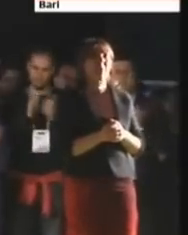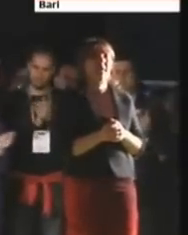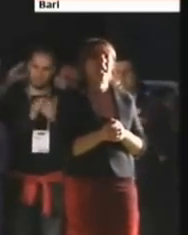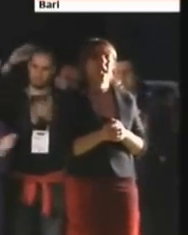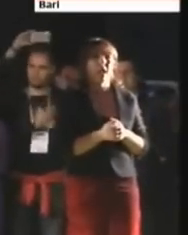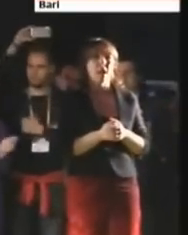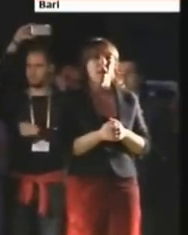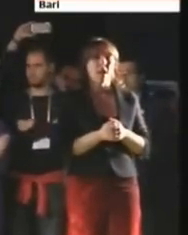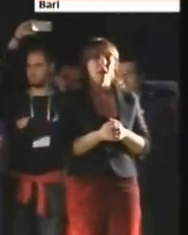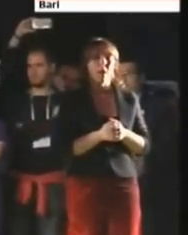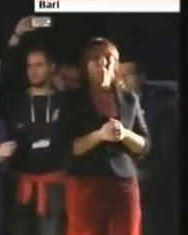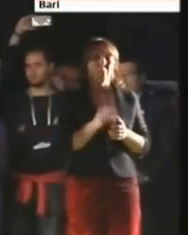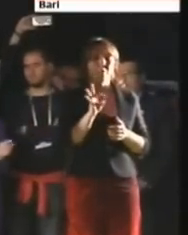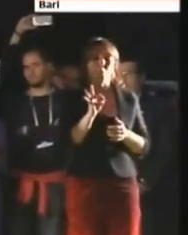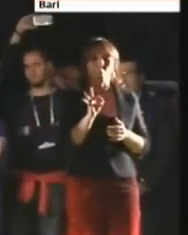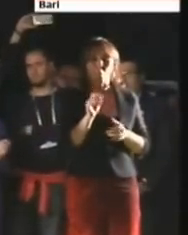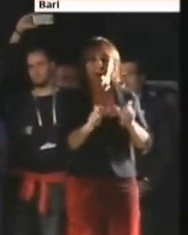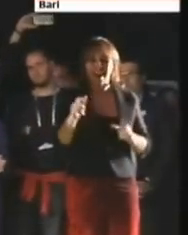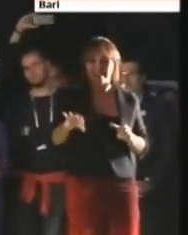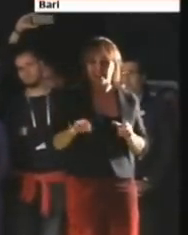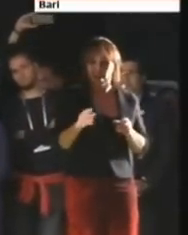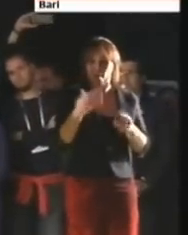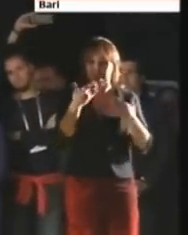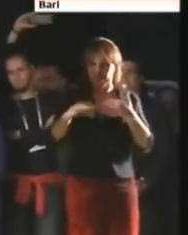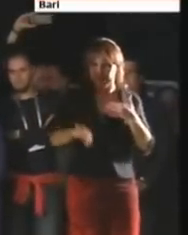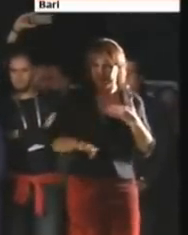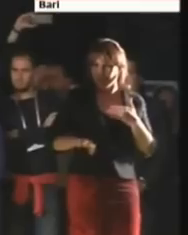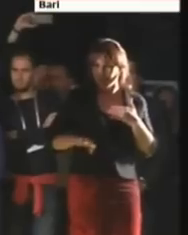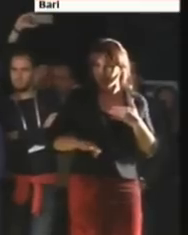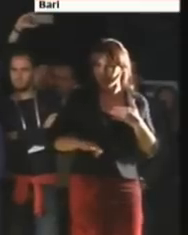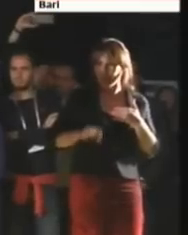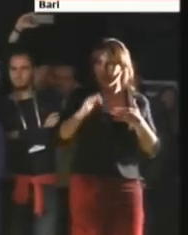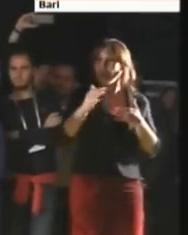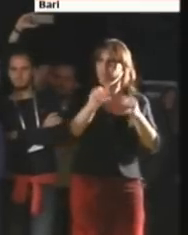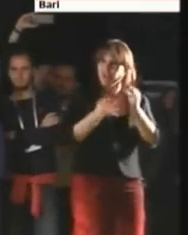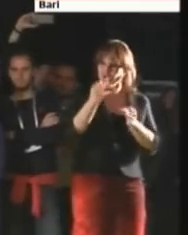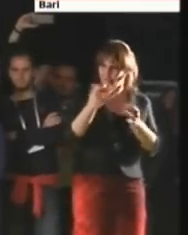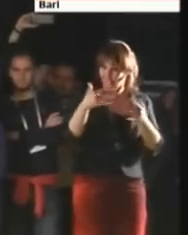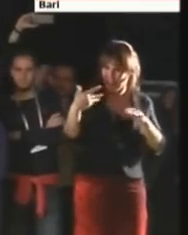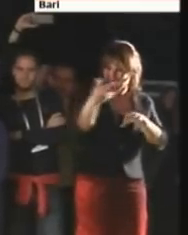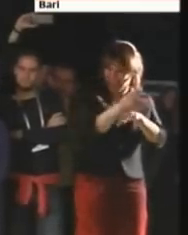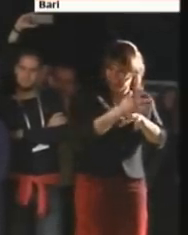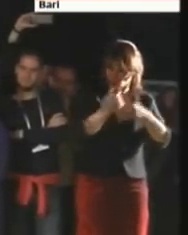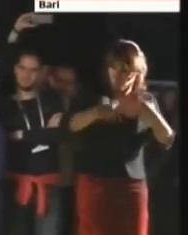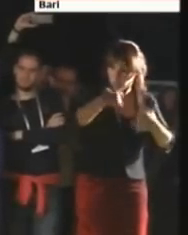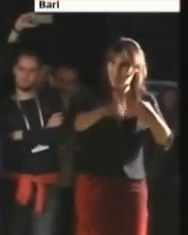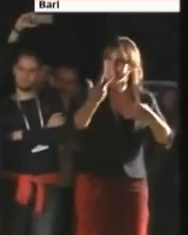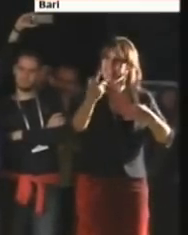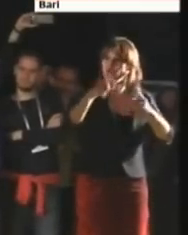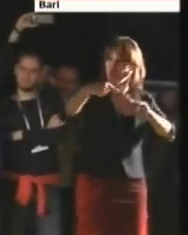Andiamo noi con 40 parlamentari, 3 giorni dopo la magistratura ne arresta 11. Perché la